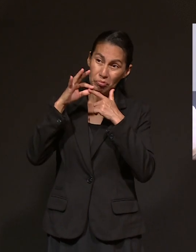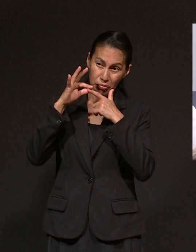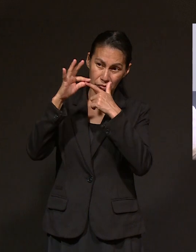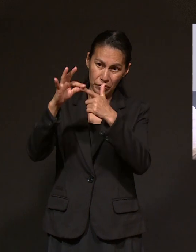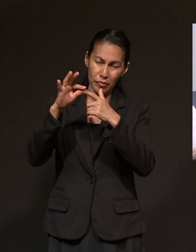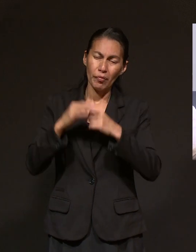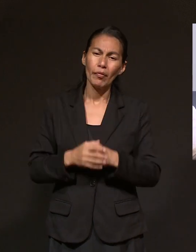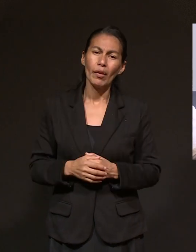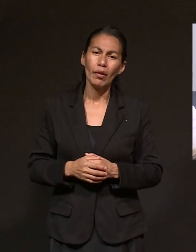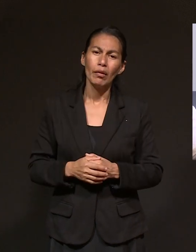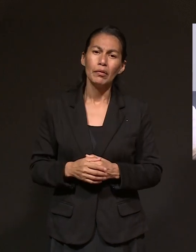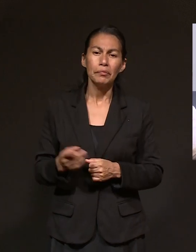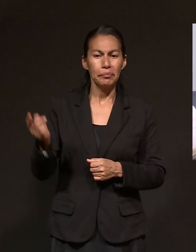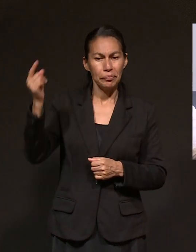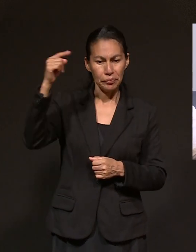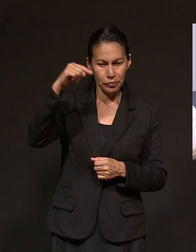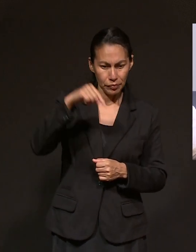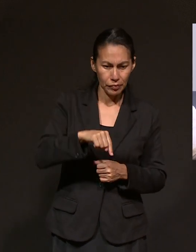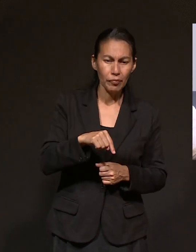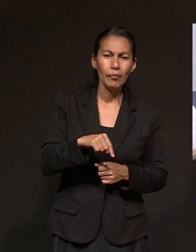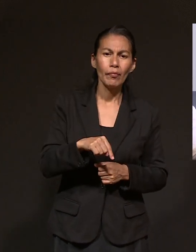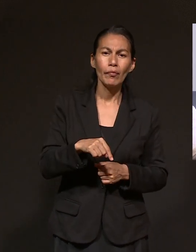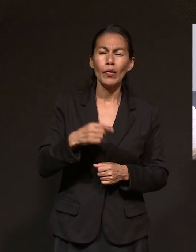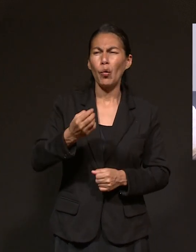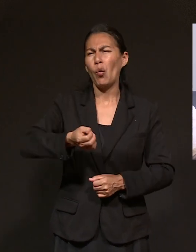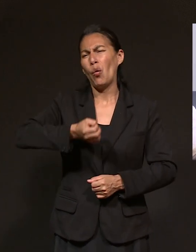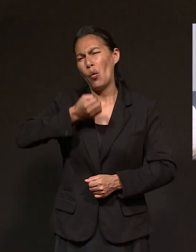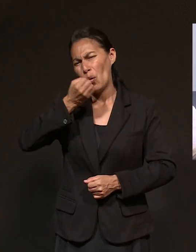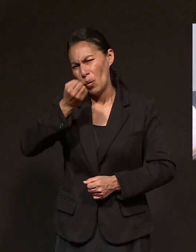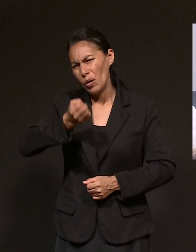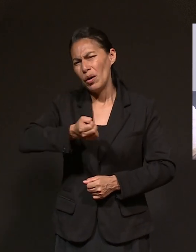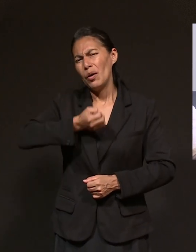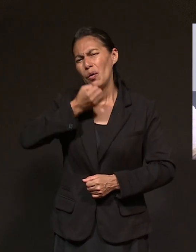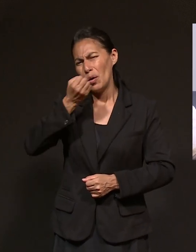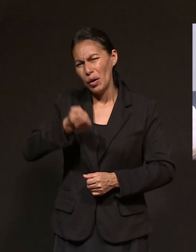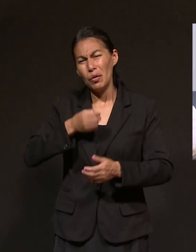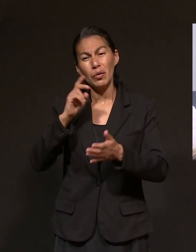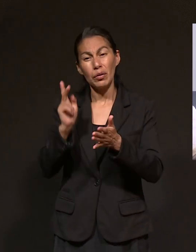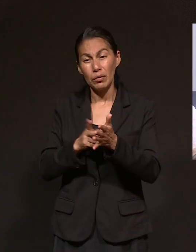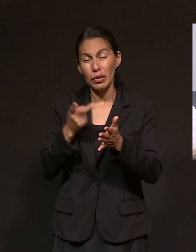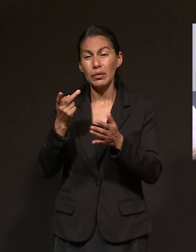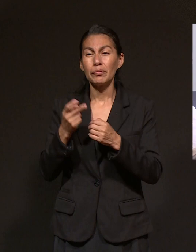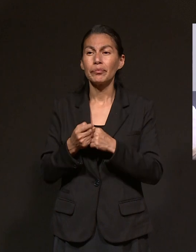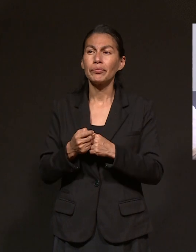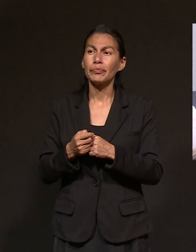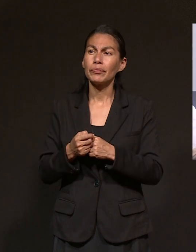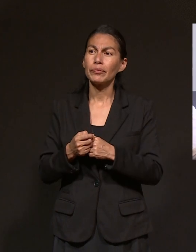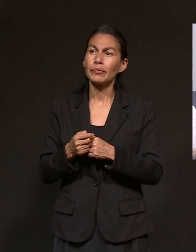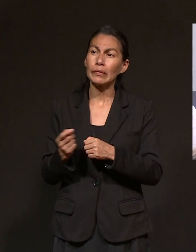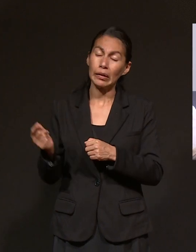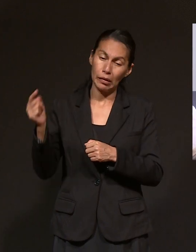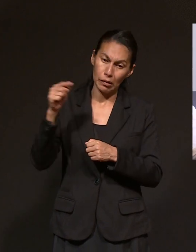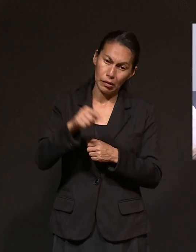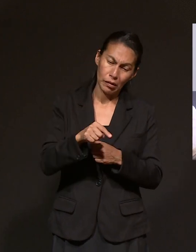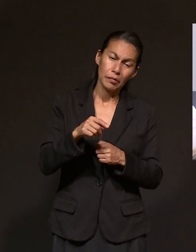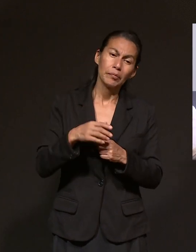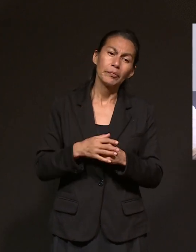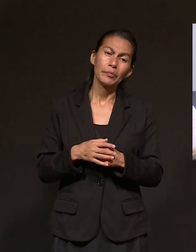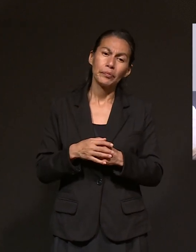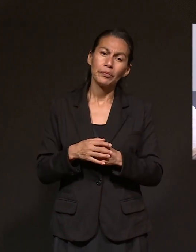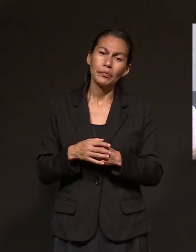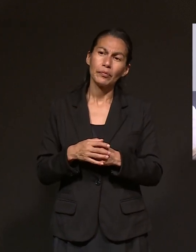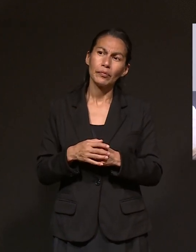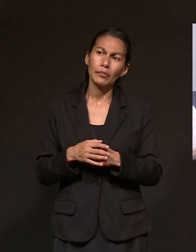Y llegamos aquí. Y nuevamente fue volver a orar, Pastor. Volver a orar porque llegamos